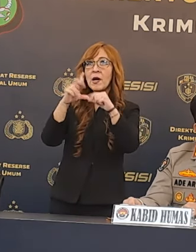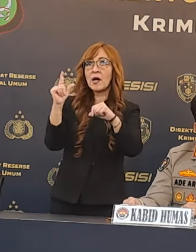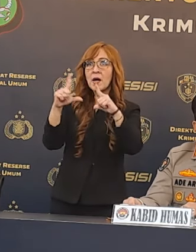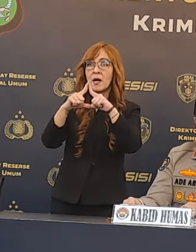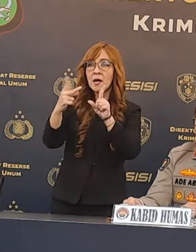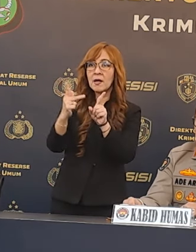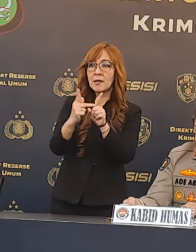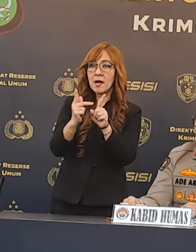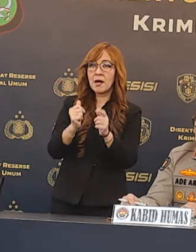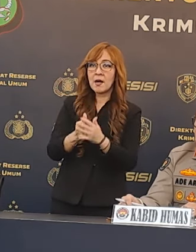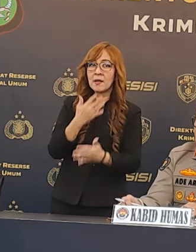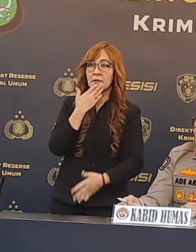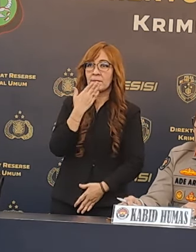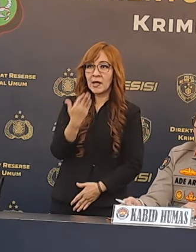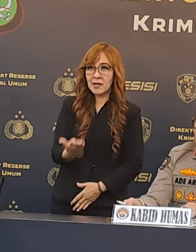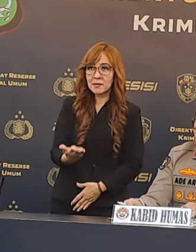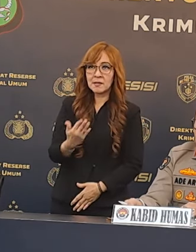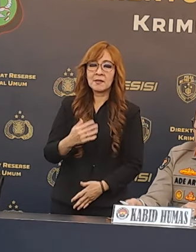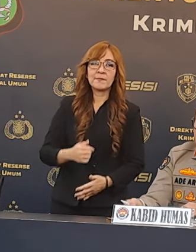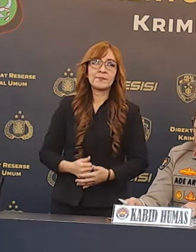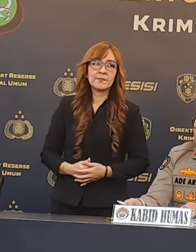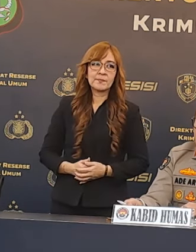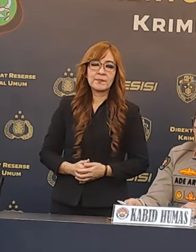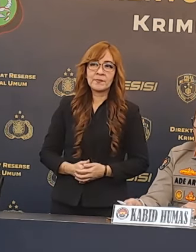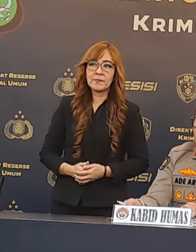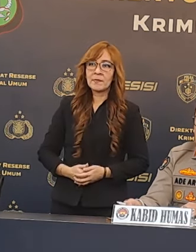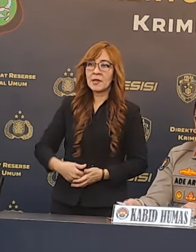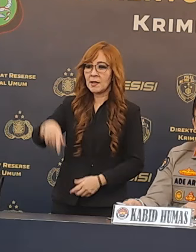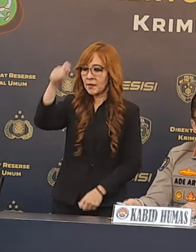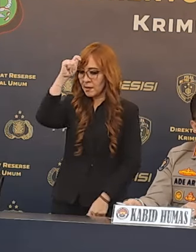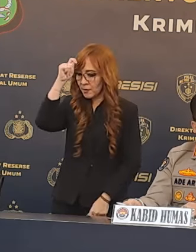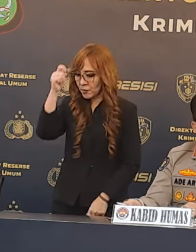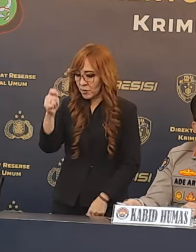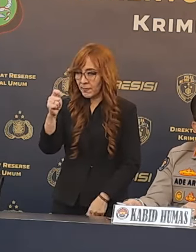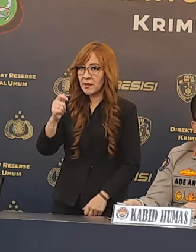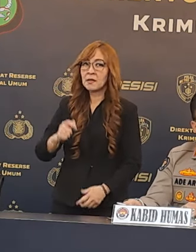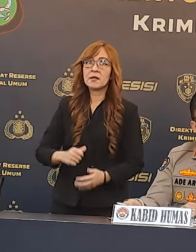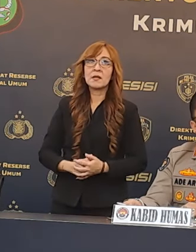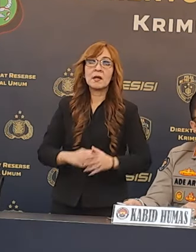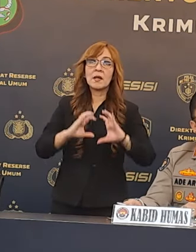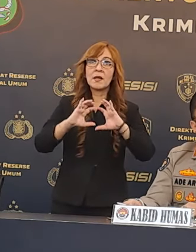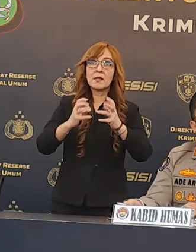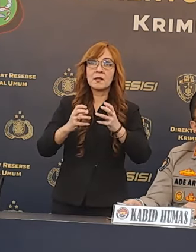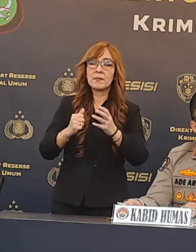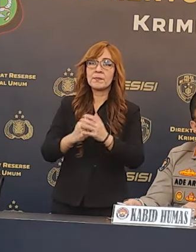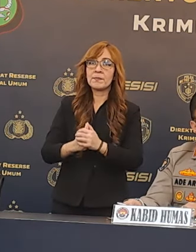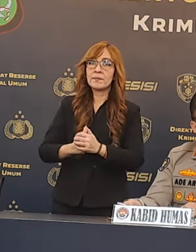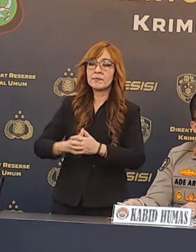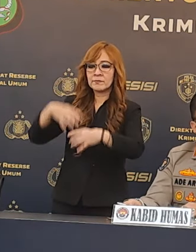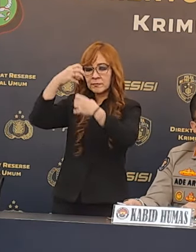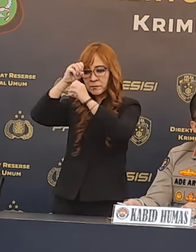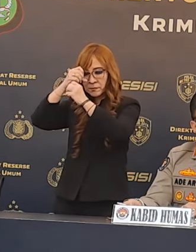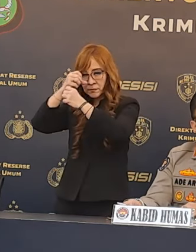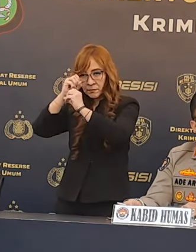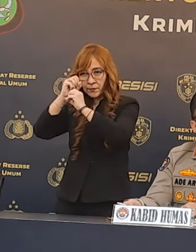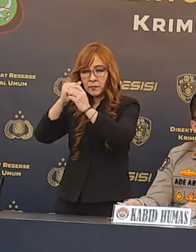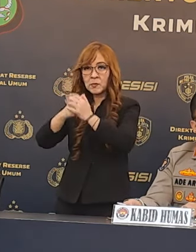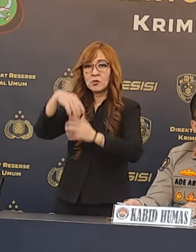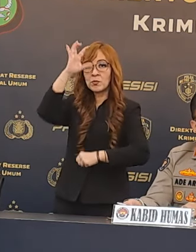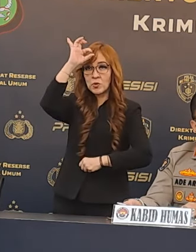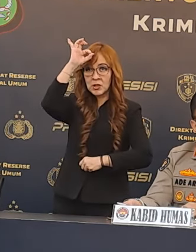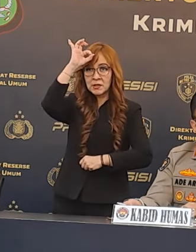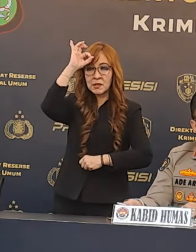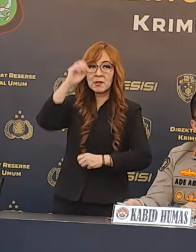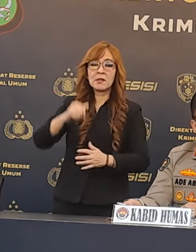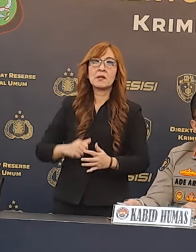SPFM. Terima kasih Bu. Kemudian yang kami hormati tim dari Puslapfor Bareskrim